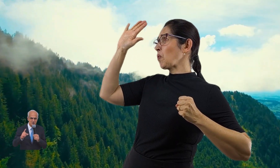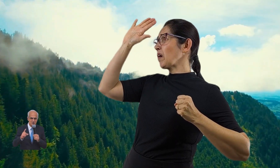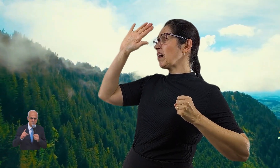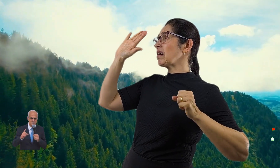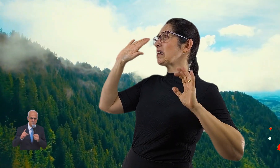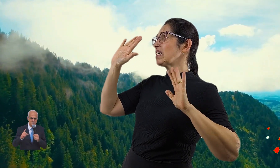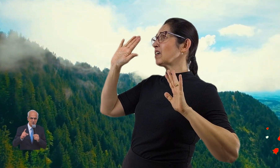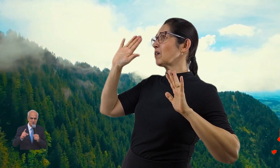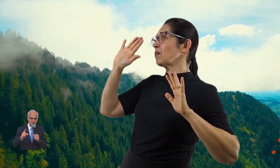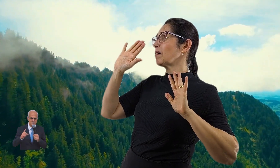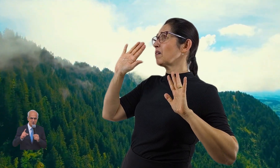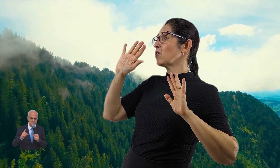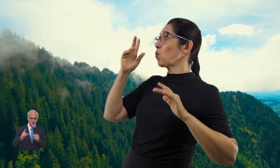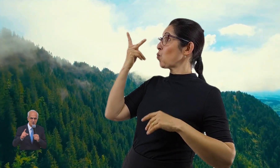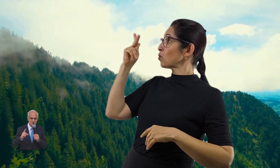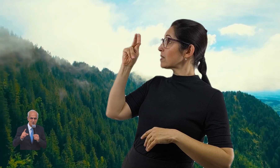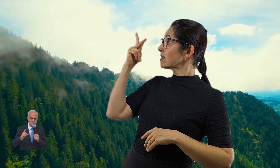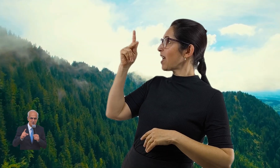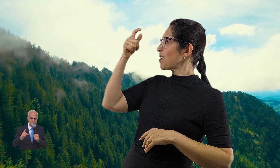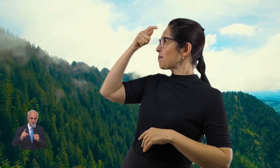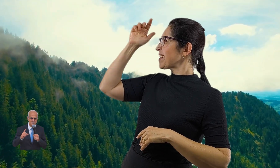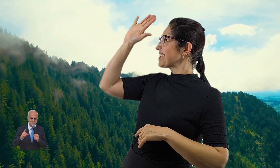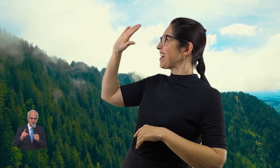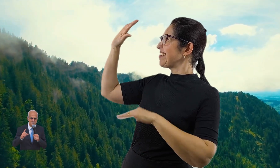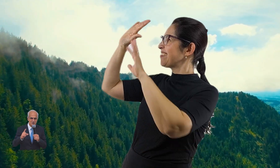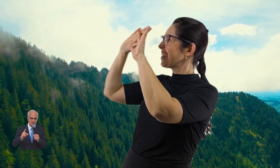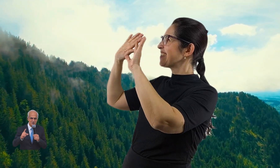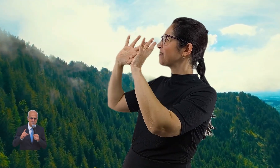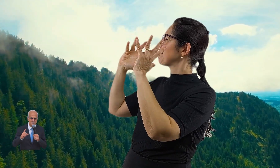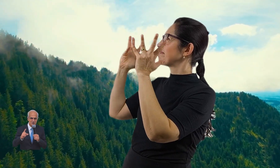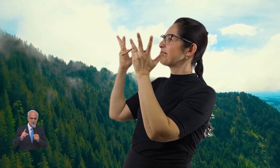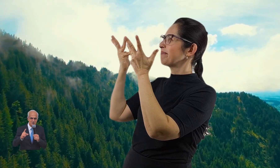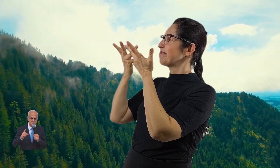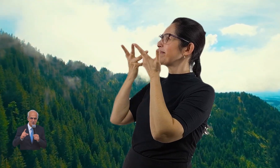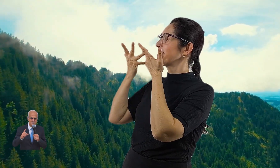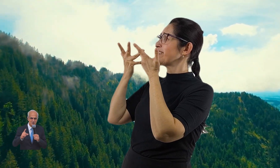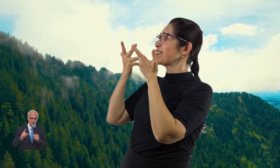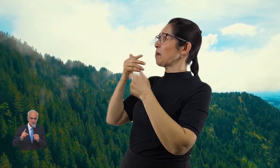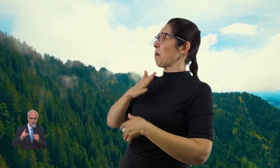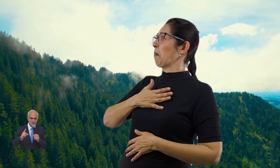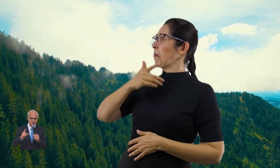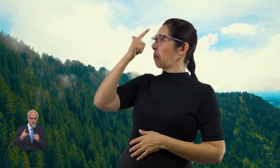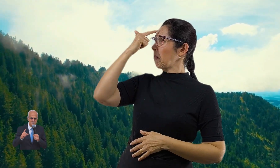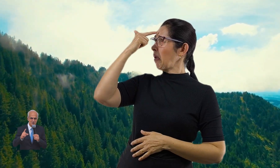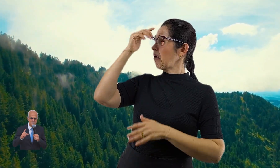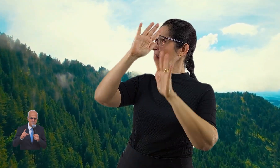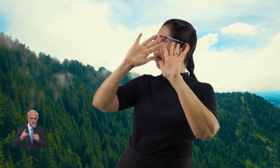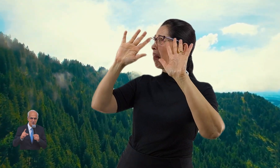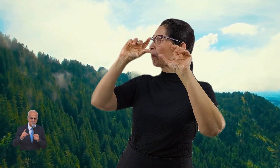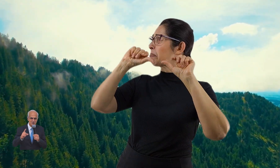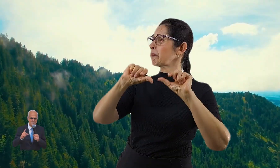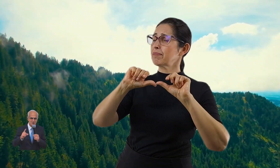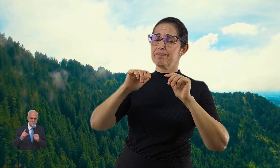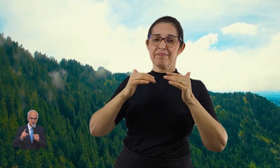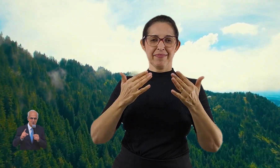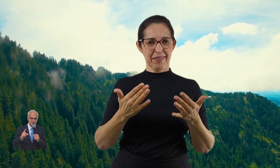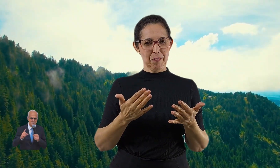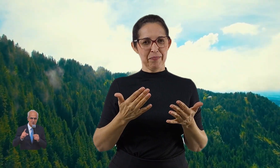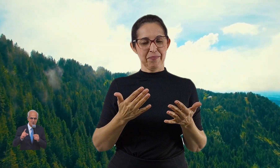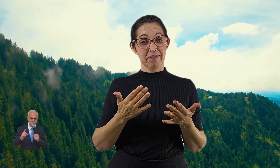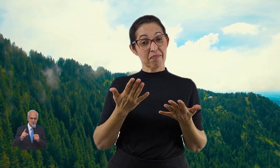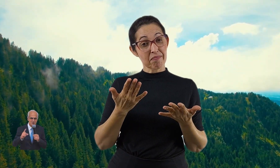os teus pensamentos são maravilhosos. Irmãos, vejam que entendimento